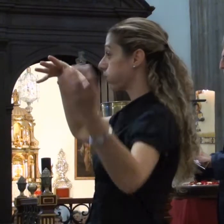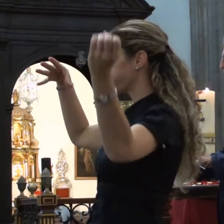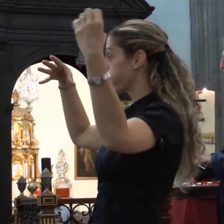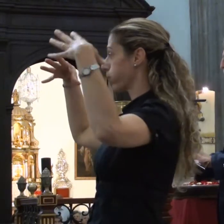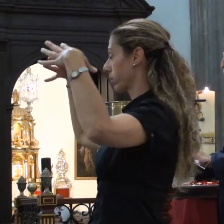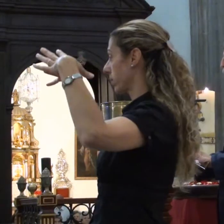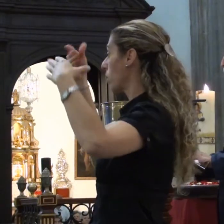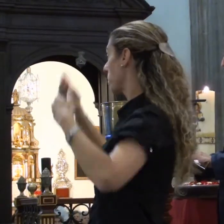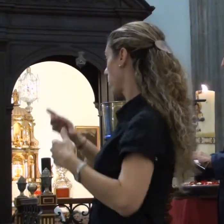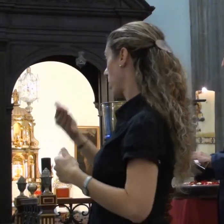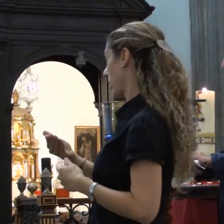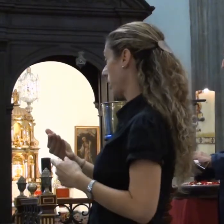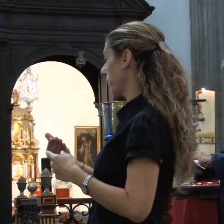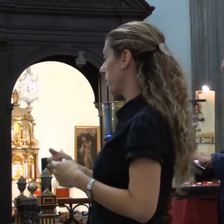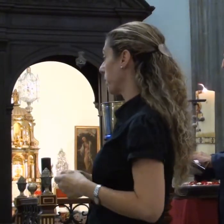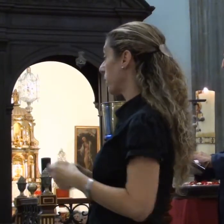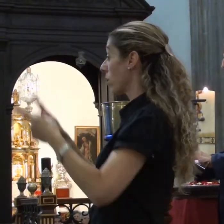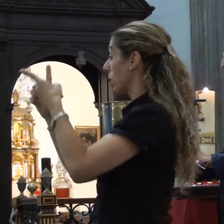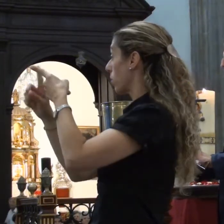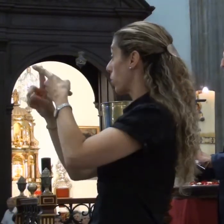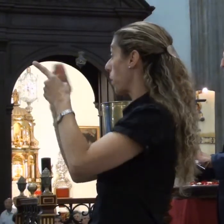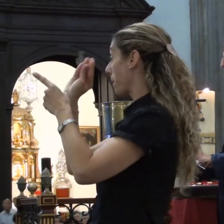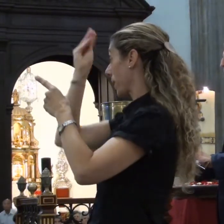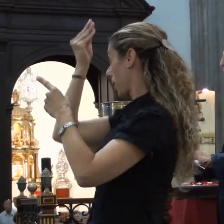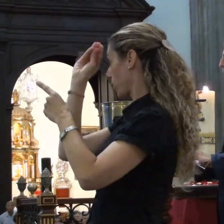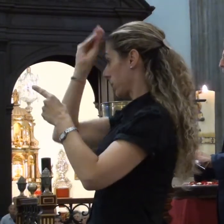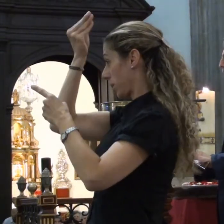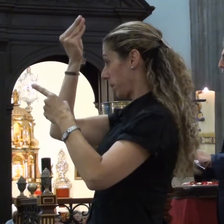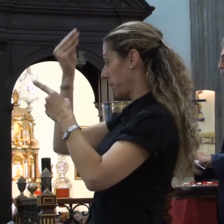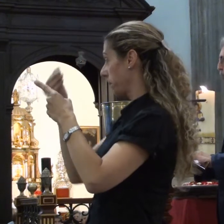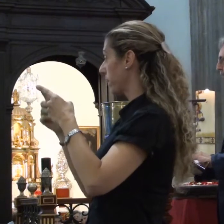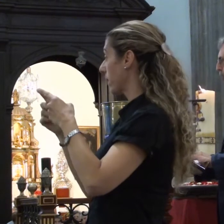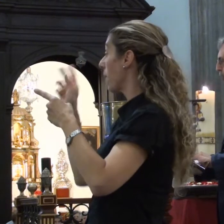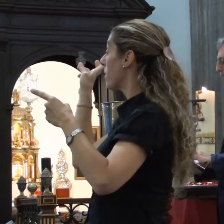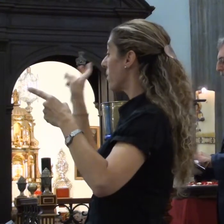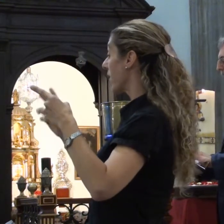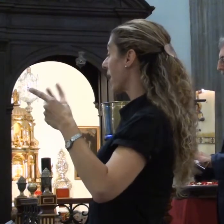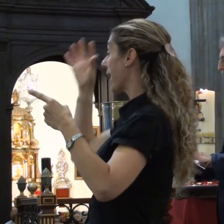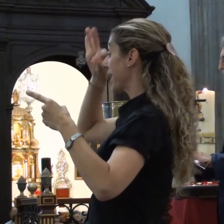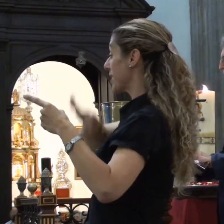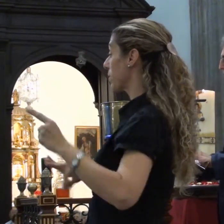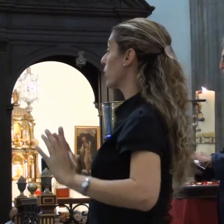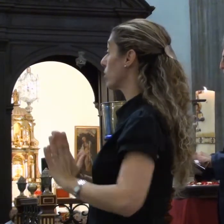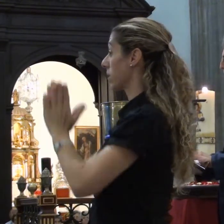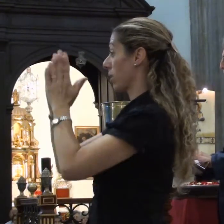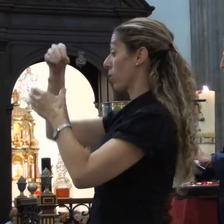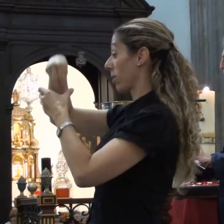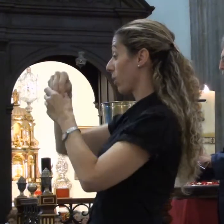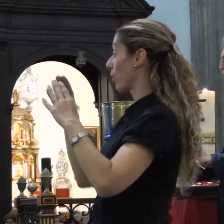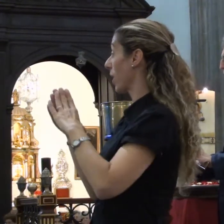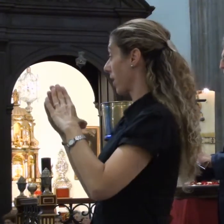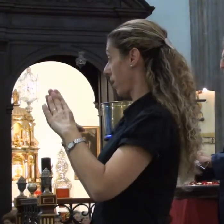fuertemente uno es la vigilia de Pentecostés la venida del Espíritu Santo a la Iglesia de Cristo